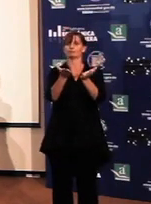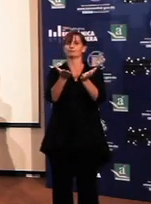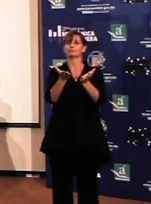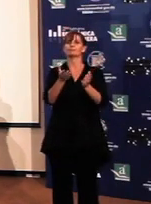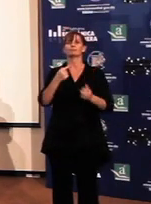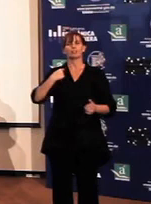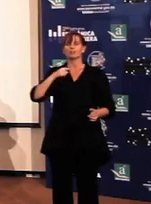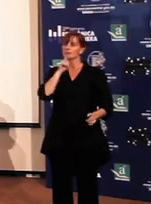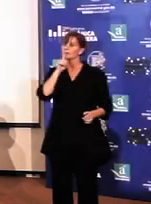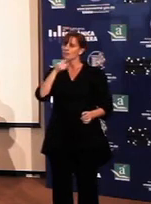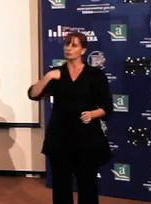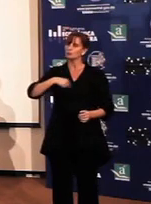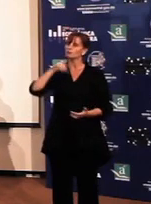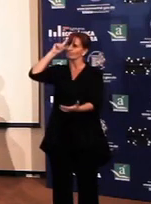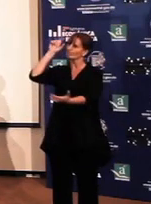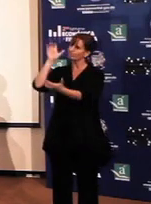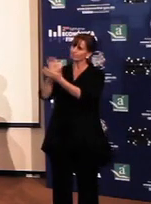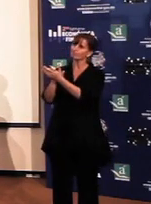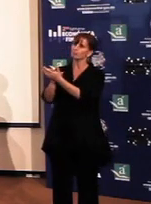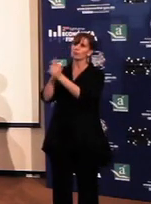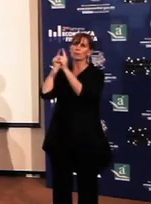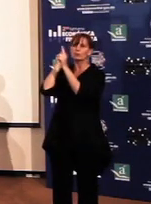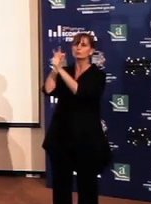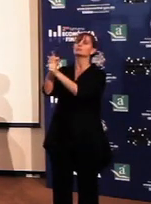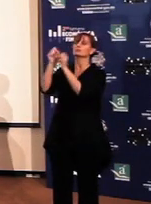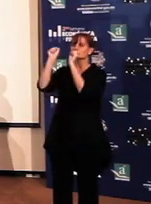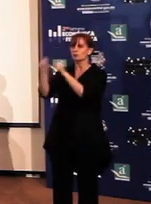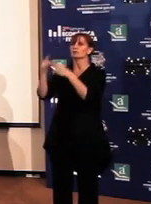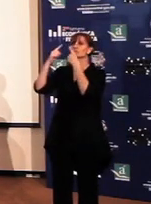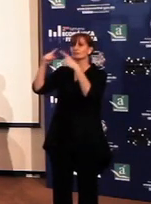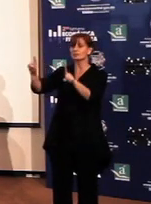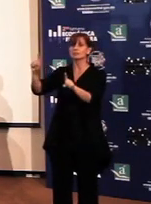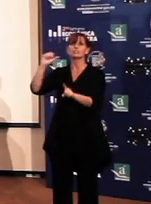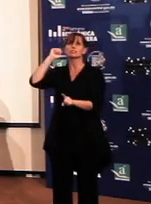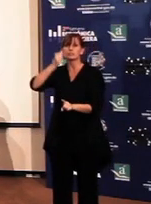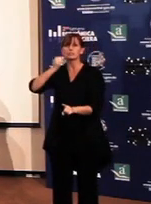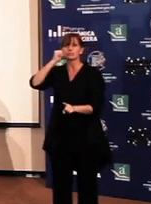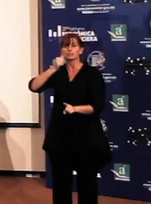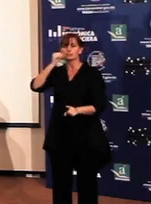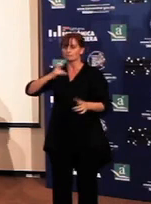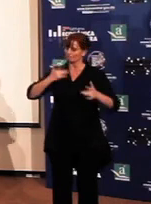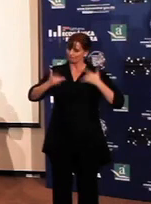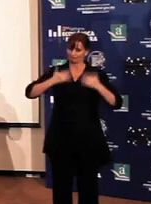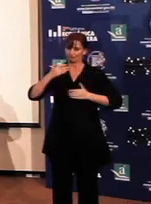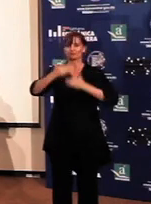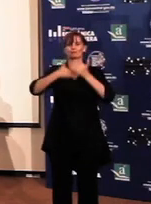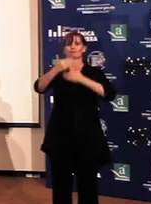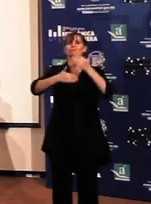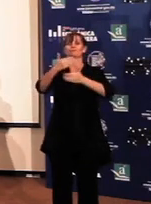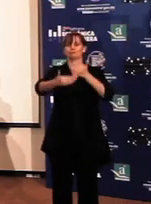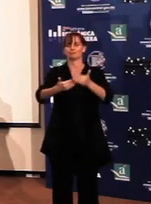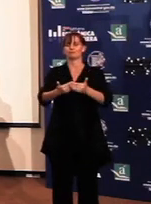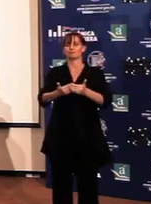creemos en este proyecto con la pasión con que desarrollamos cada día cada paso que damos de esto yo